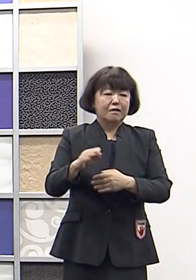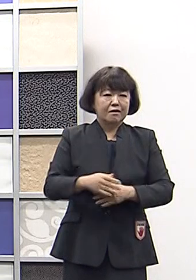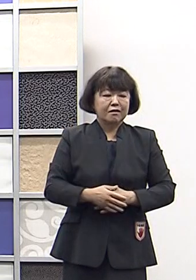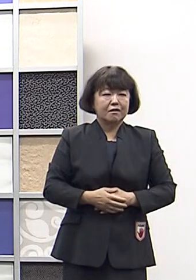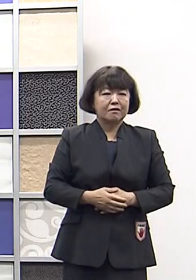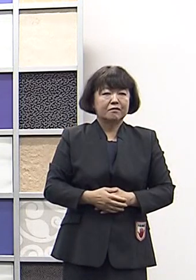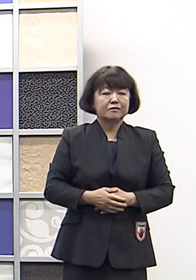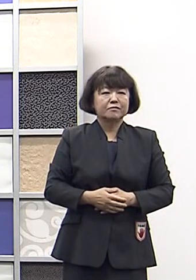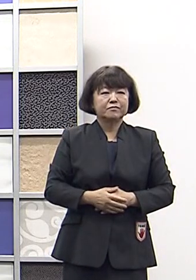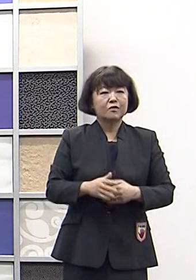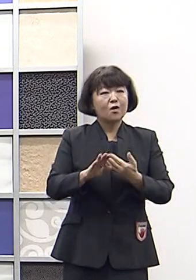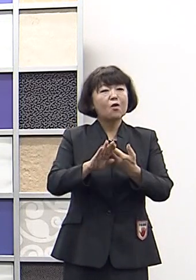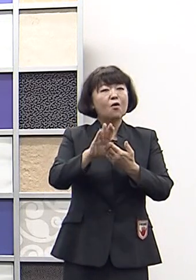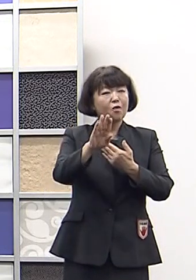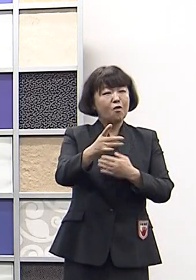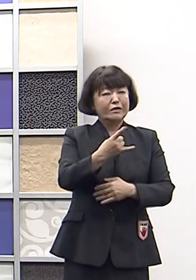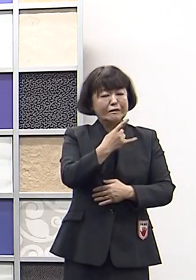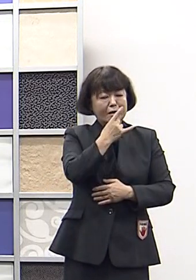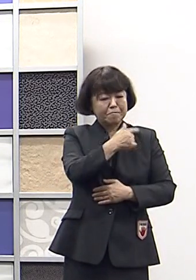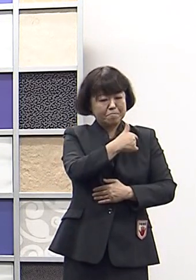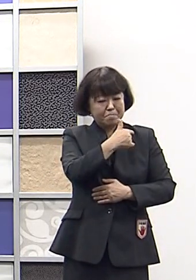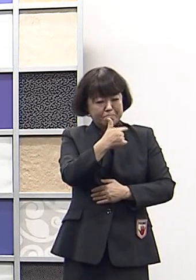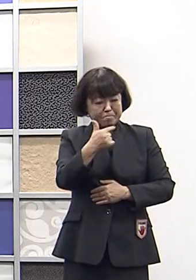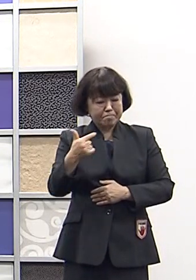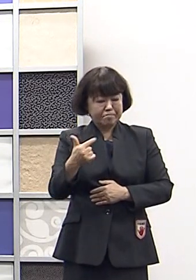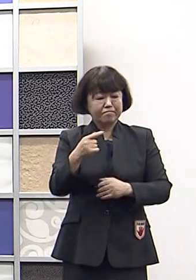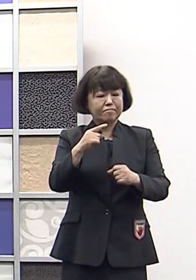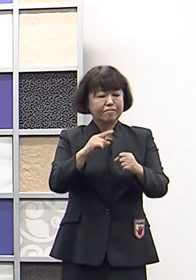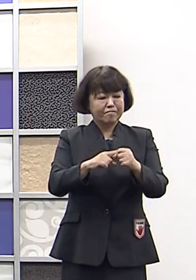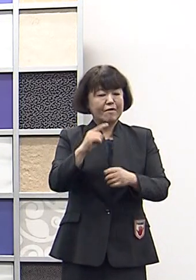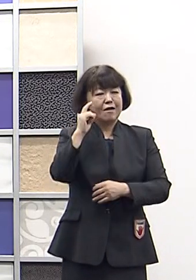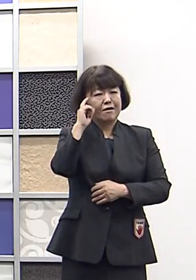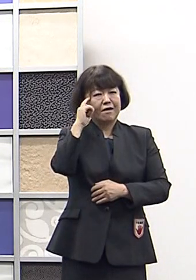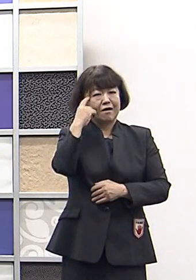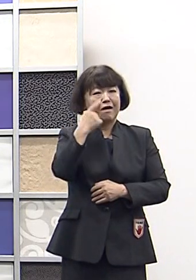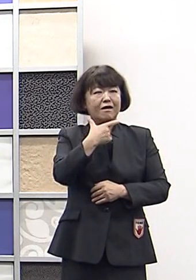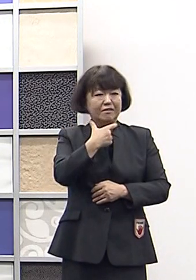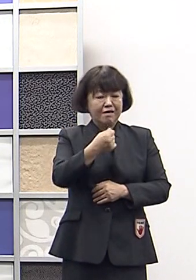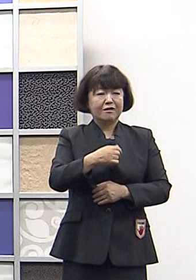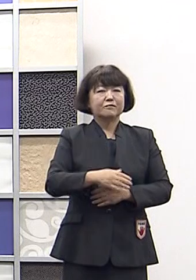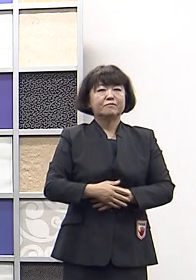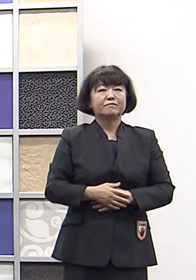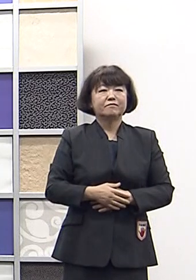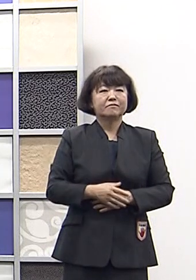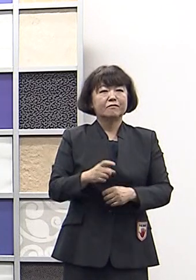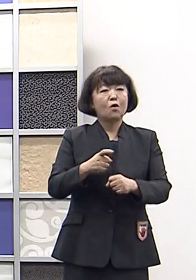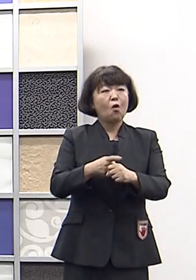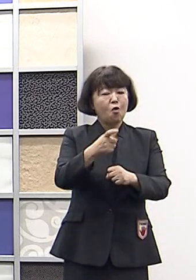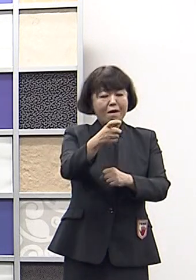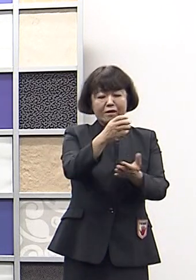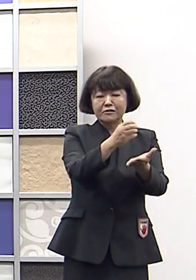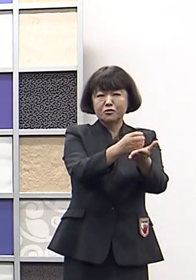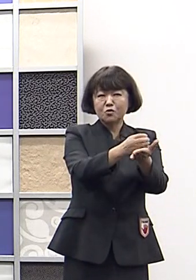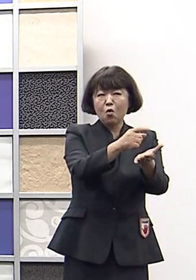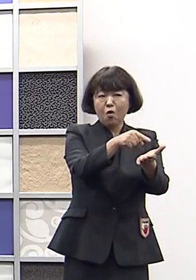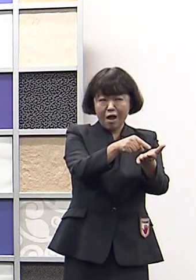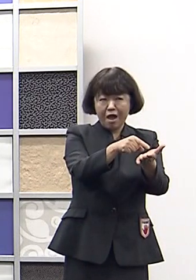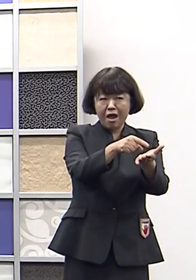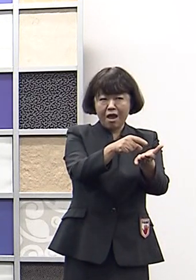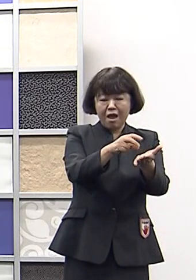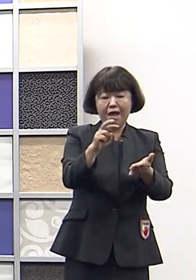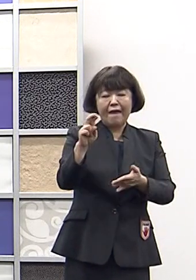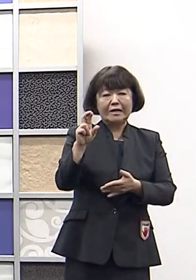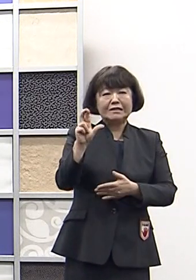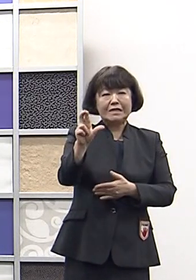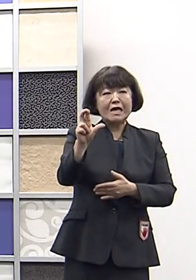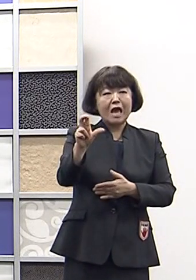まあ、また今後さらに期待を高まるような算段を講じていきたいと思います。また今当面その静岡県、と JR の間で議論とな